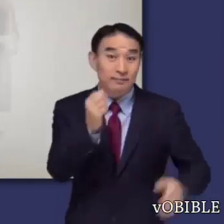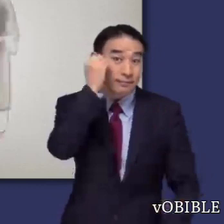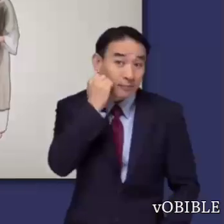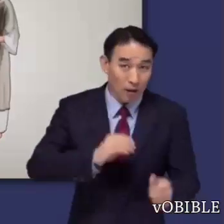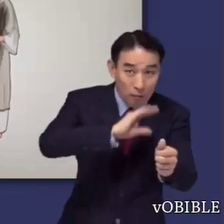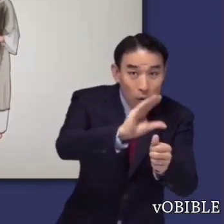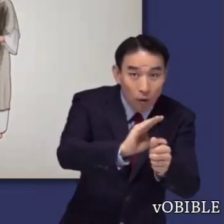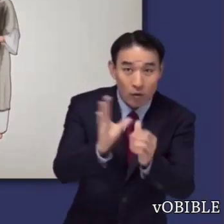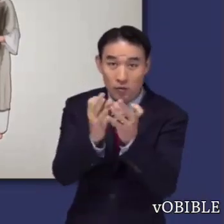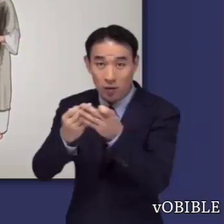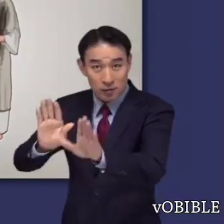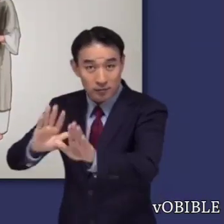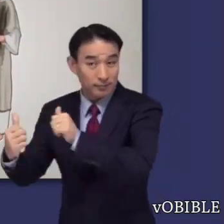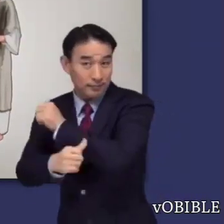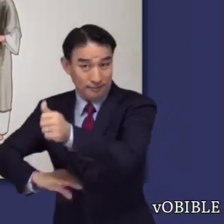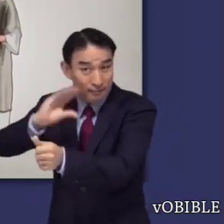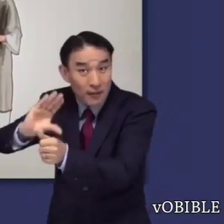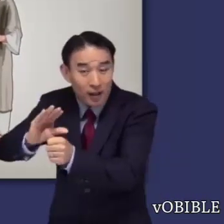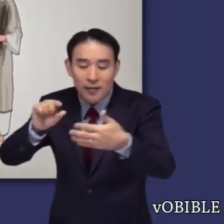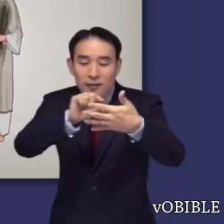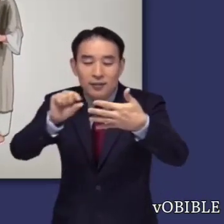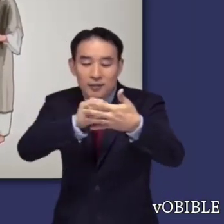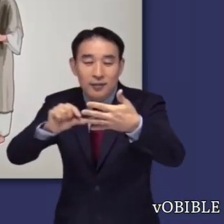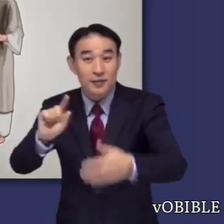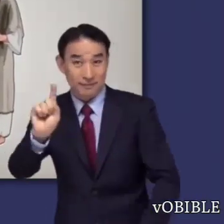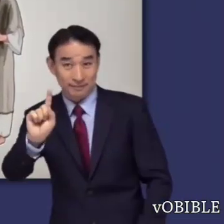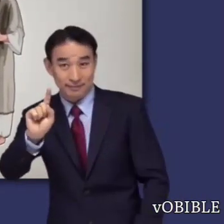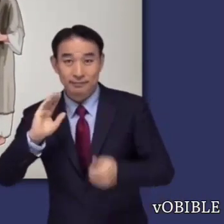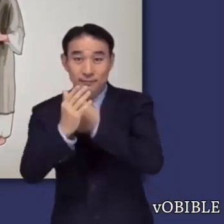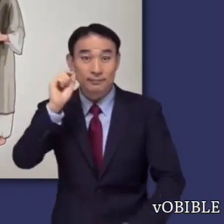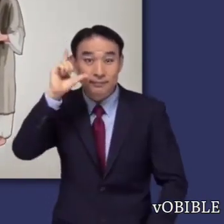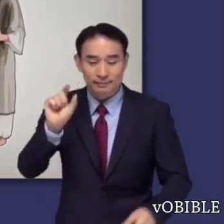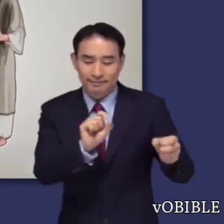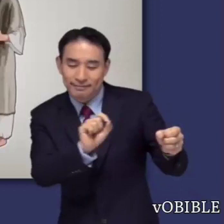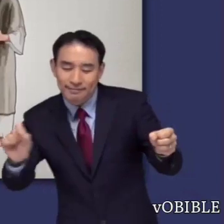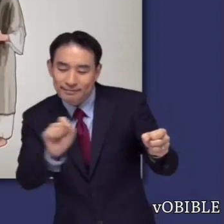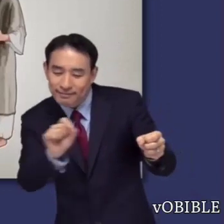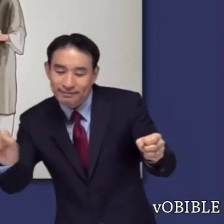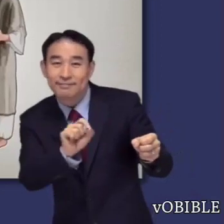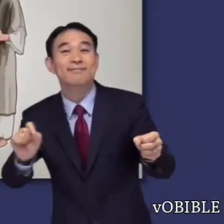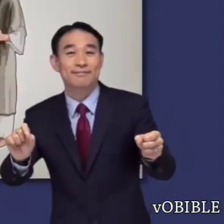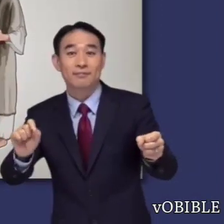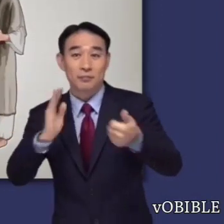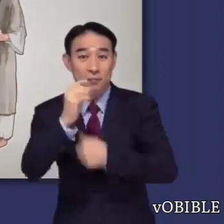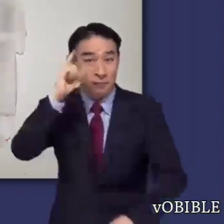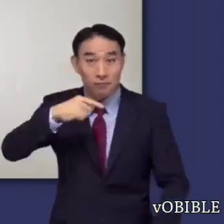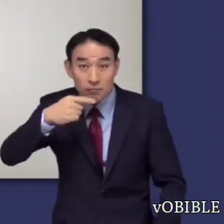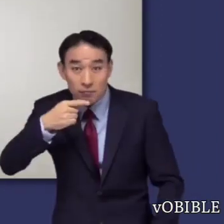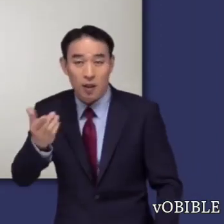罗说明基督徒男子如果想在会众里做监督或助理仆人，就需要符合某些资